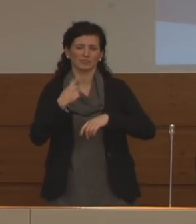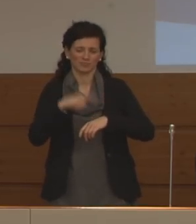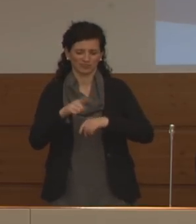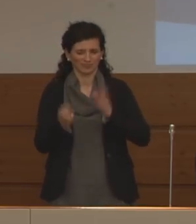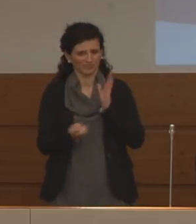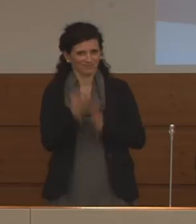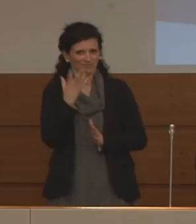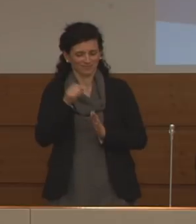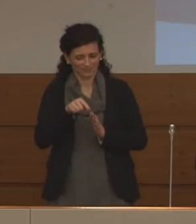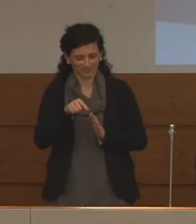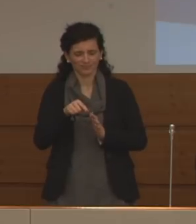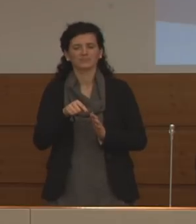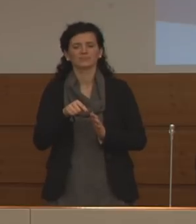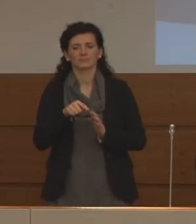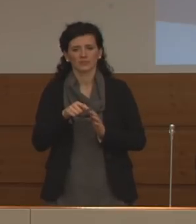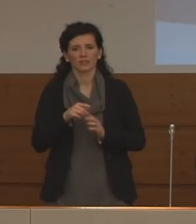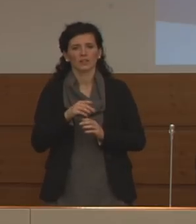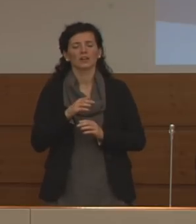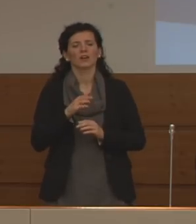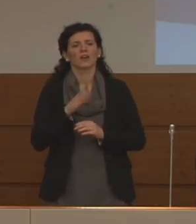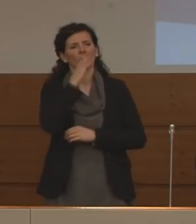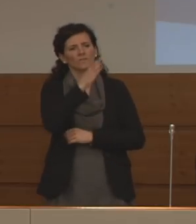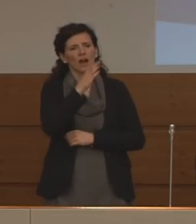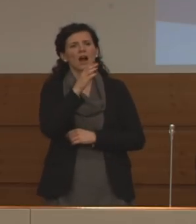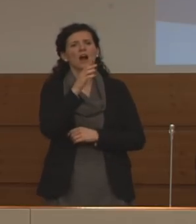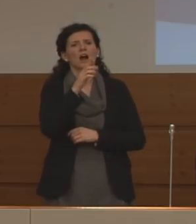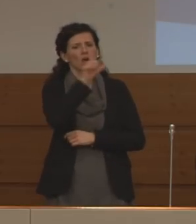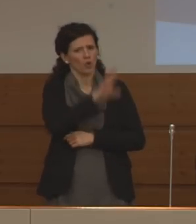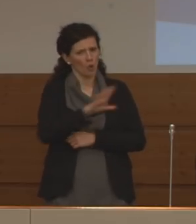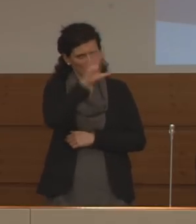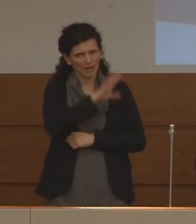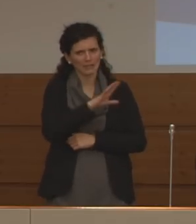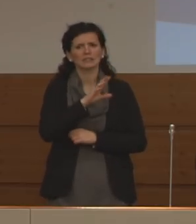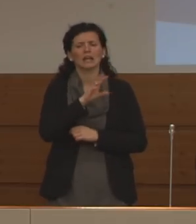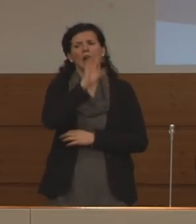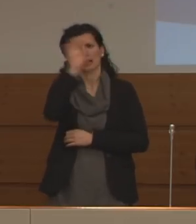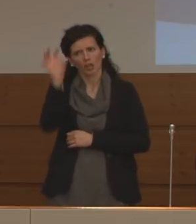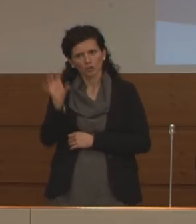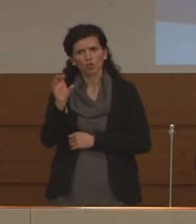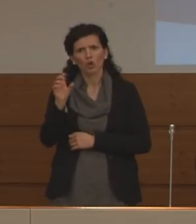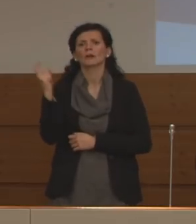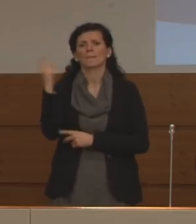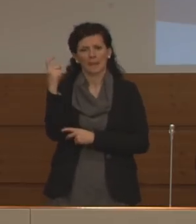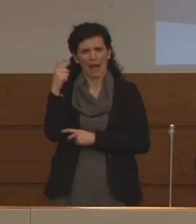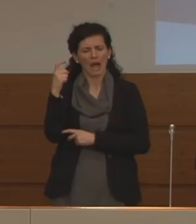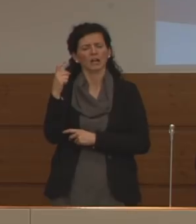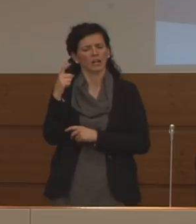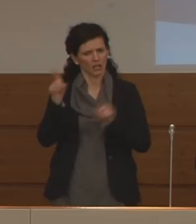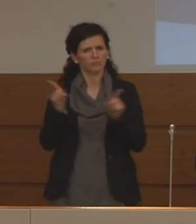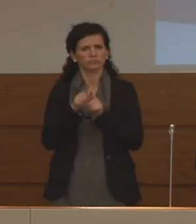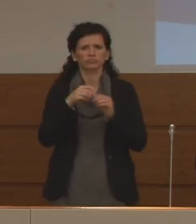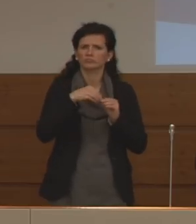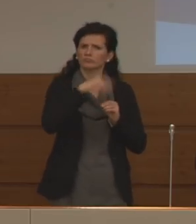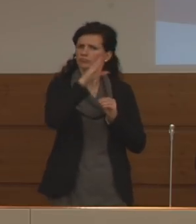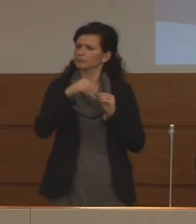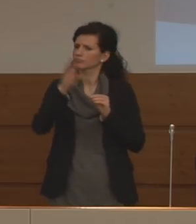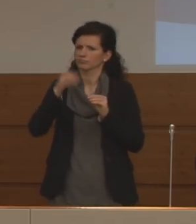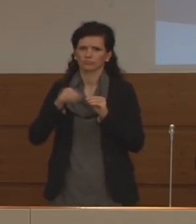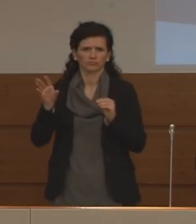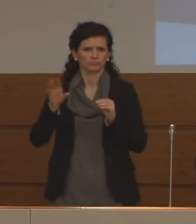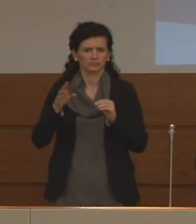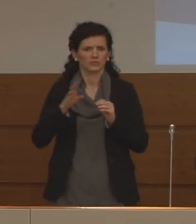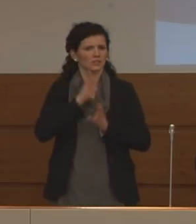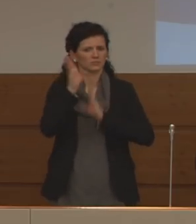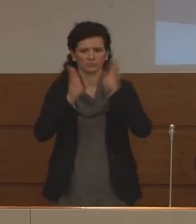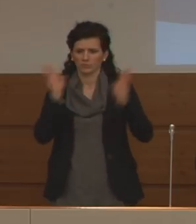andrà anche nelle altre regioni e nelle marche c'è già una richiesta di un numero di alcune